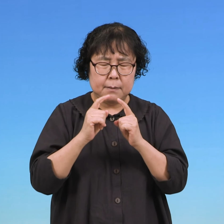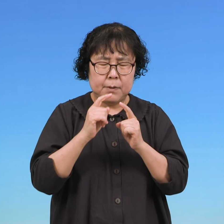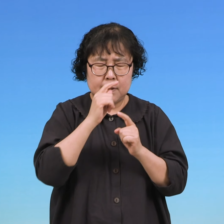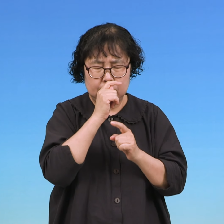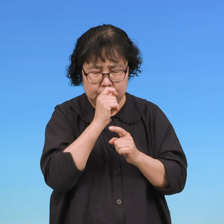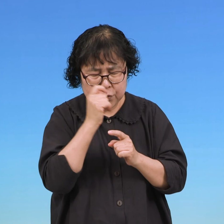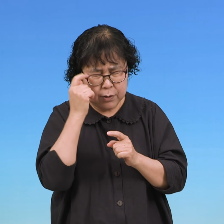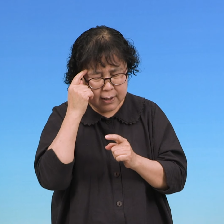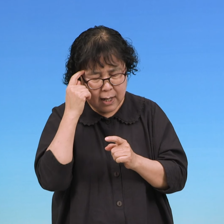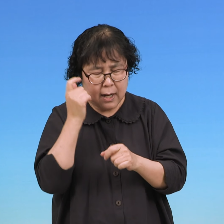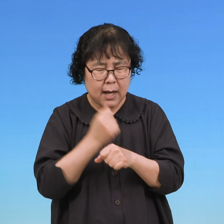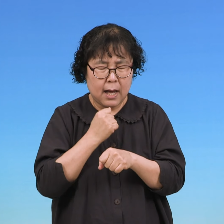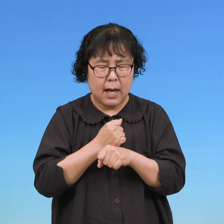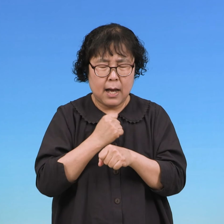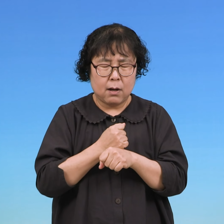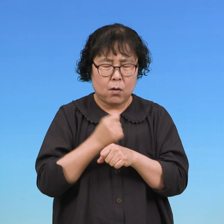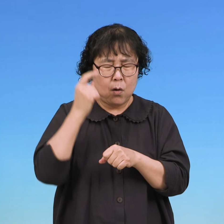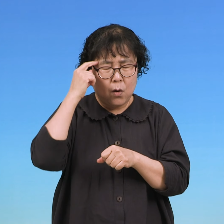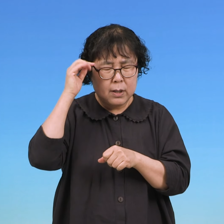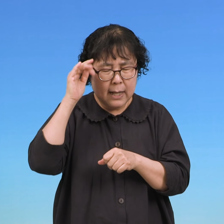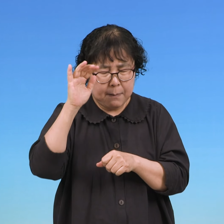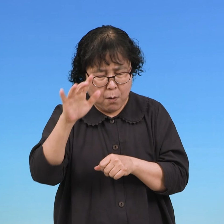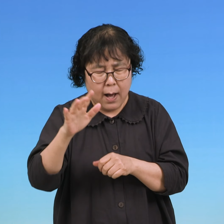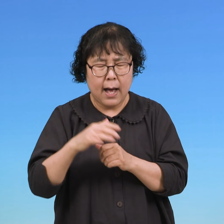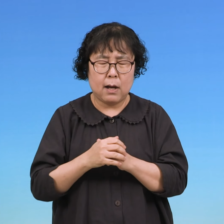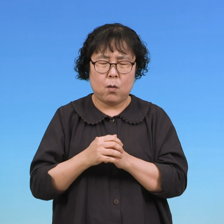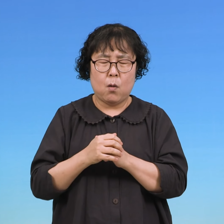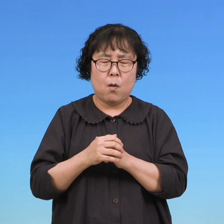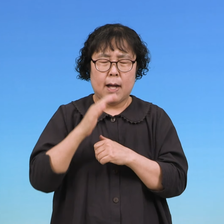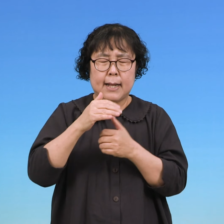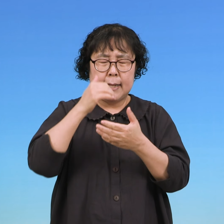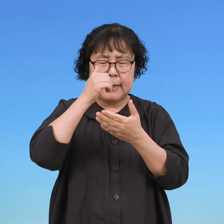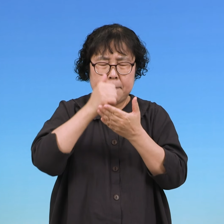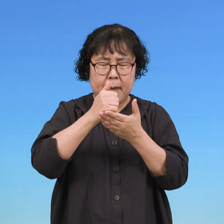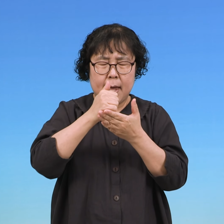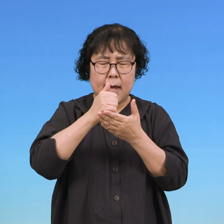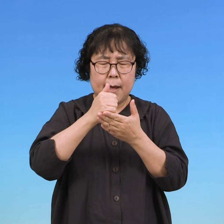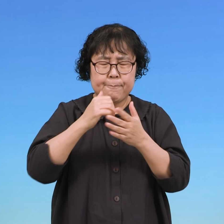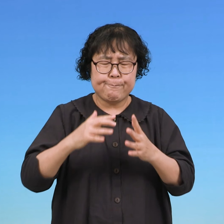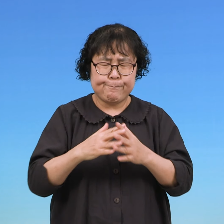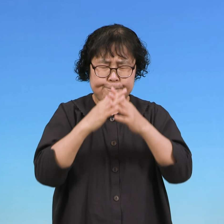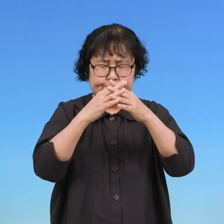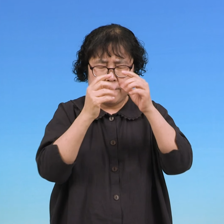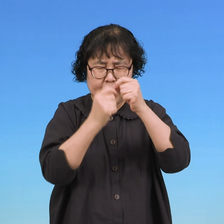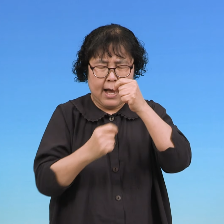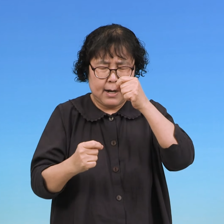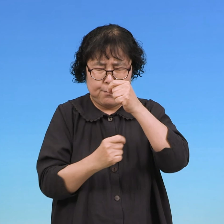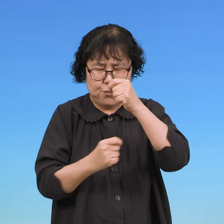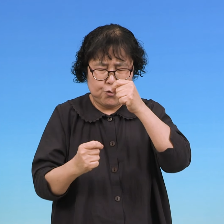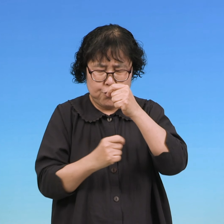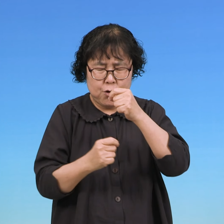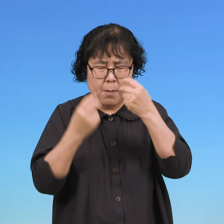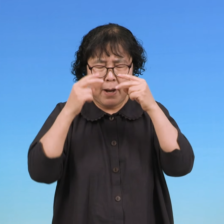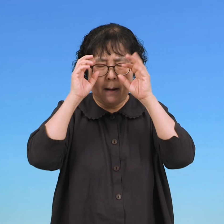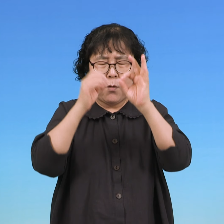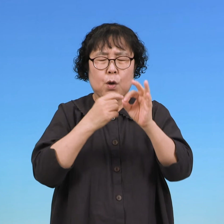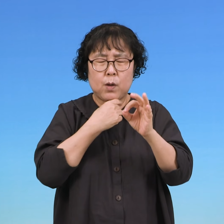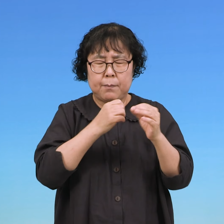말씀을 주옵소서. 사랑하며 그 말씀에 되어 있는 예수 그리스도를 바라보기를 원하오니 주님을 빈도하여